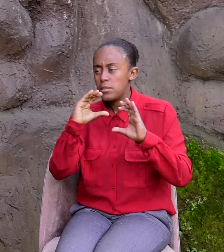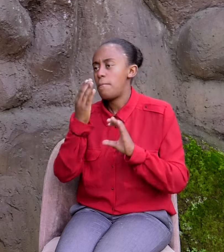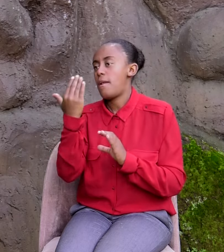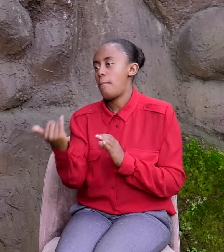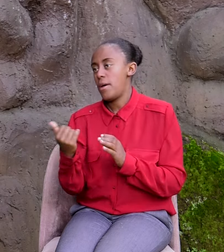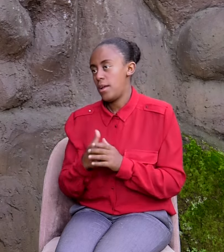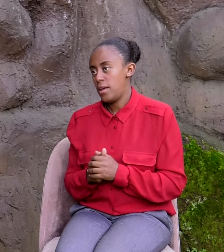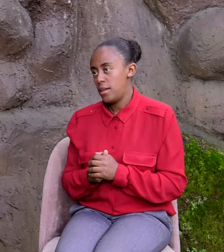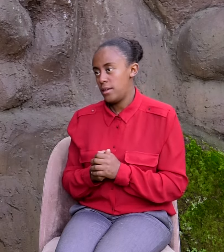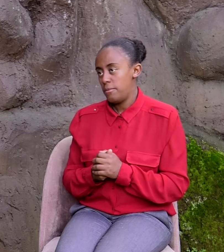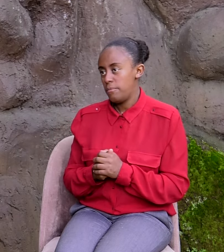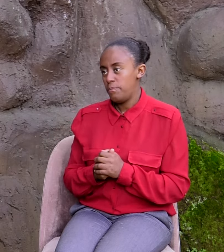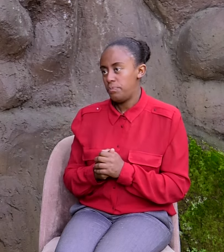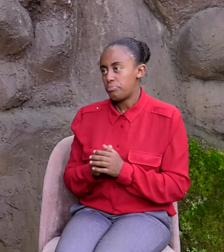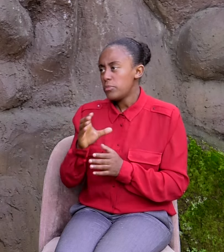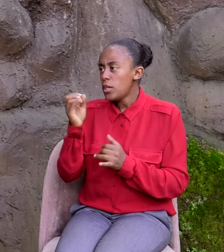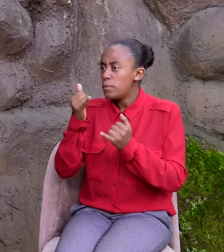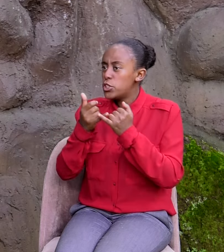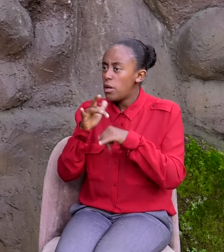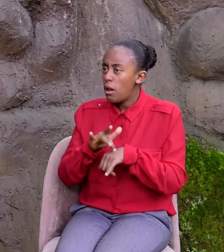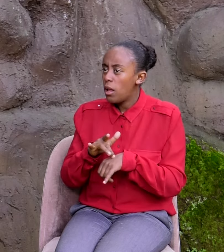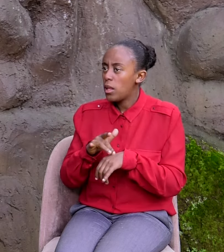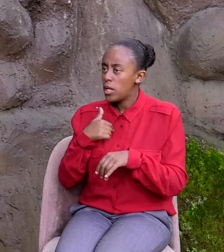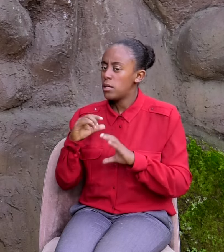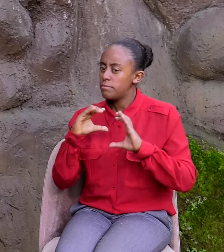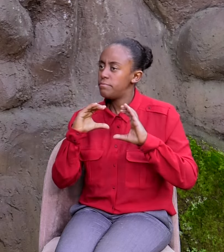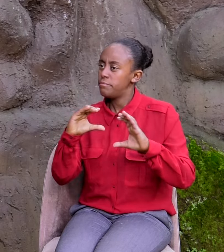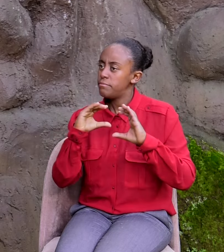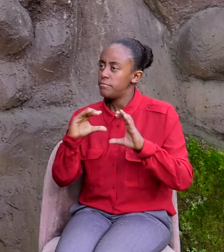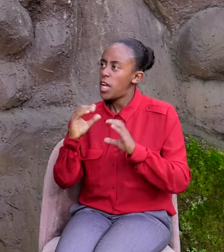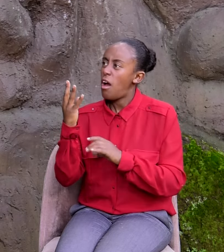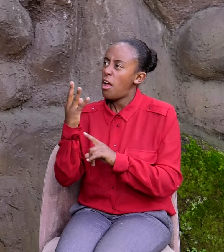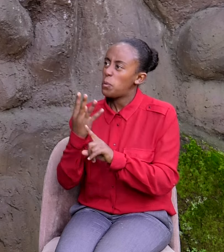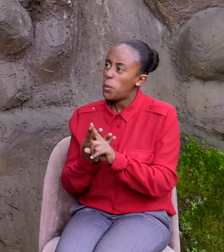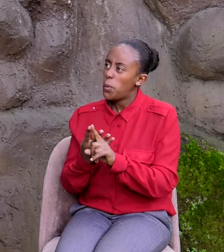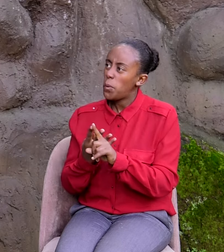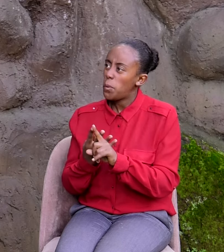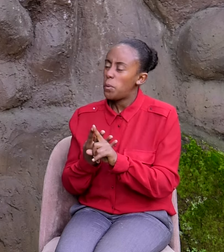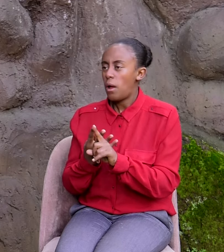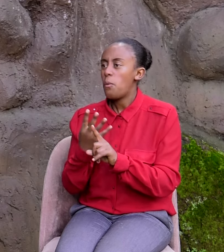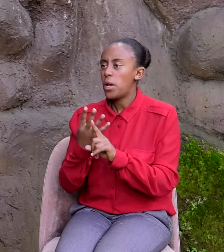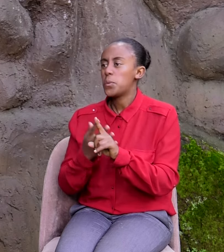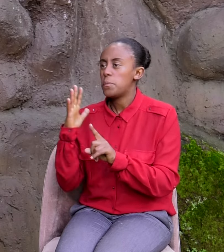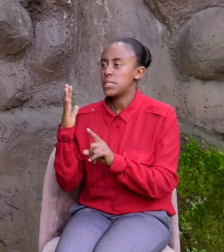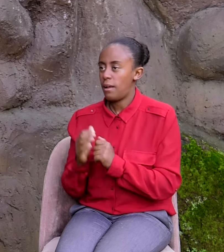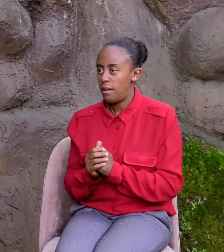ነበረ። እና መጨረሻ ላይ እያስተማርኩ እያለ አንድ አራት ወር ገደማ ይመስለኛል